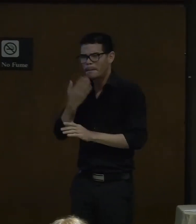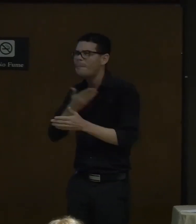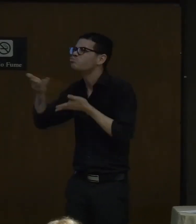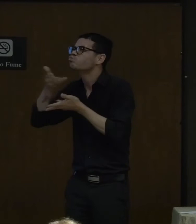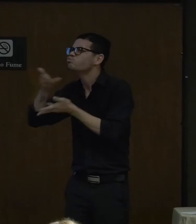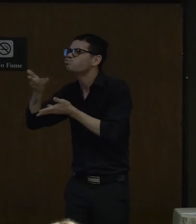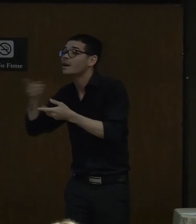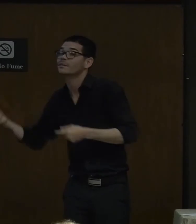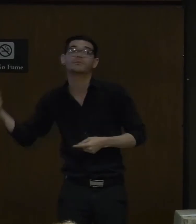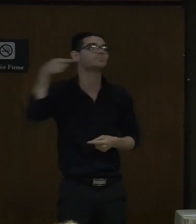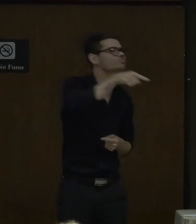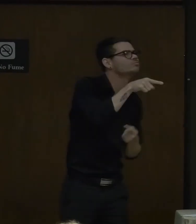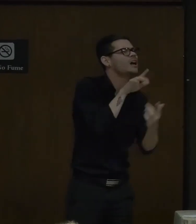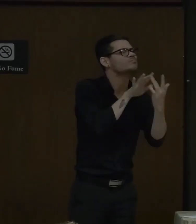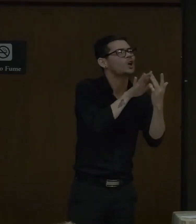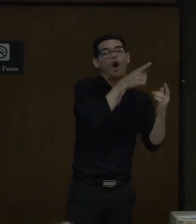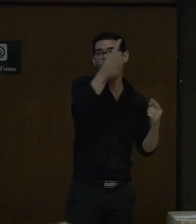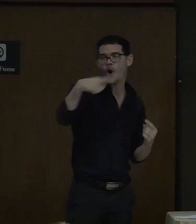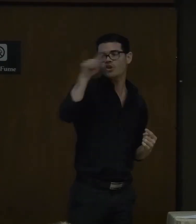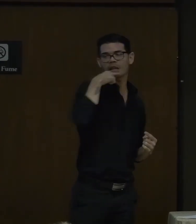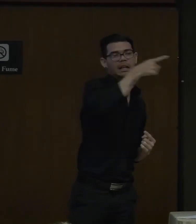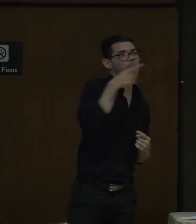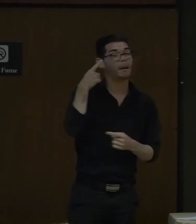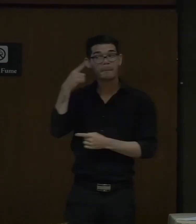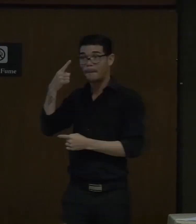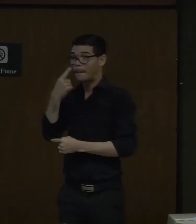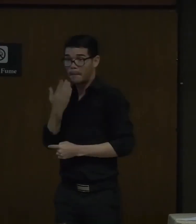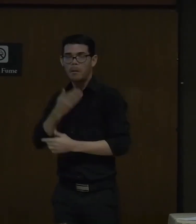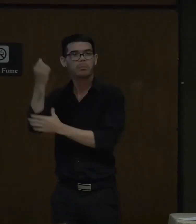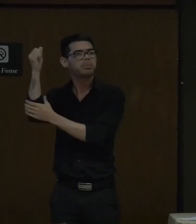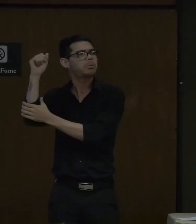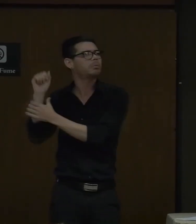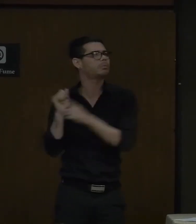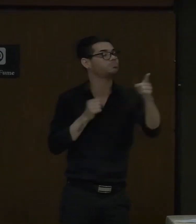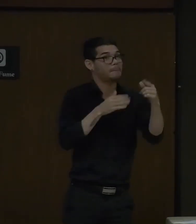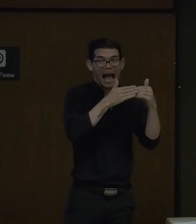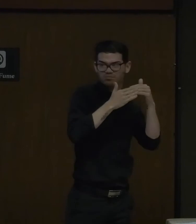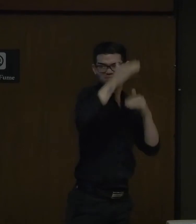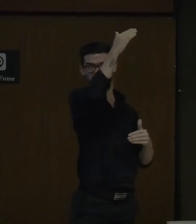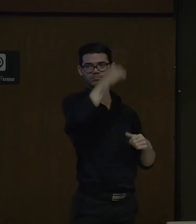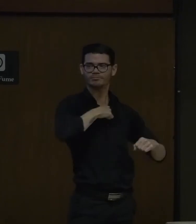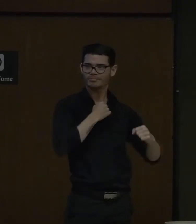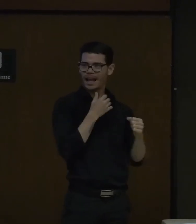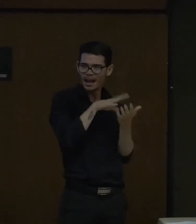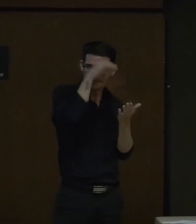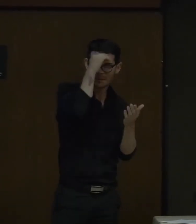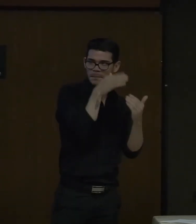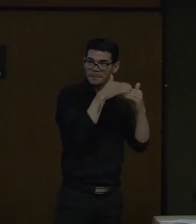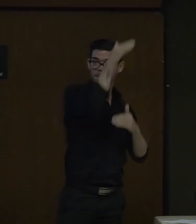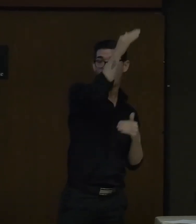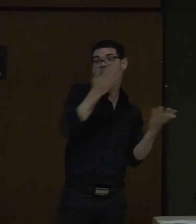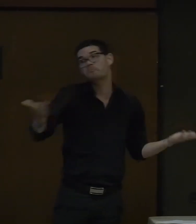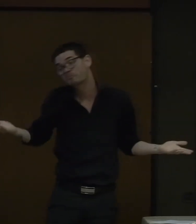La modalidad de estos bilingües, si son oyentes, conocen 2 lenguas que están en la misma modalidad, es decir, conocen